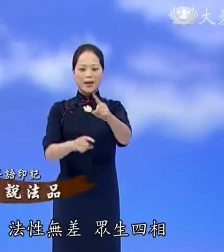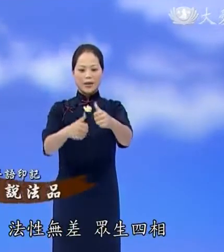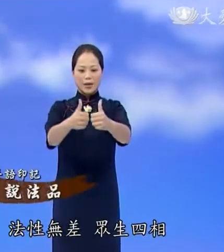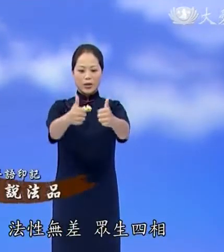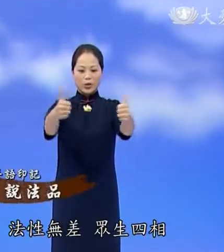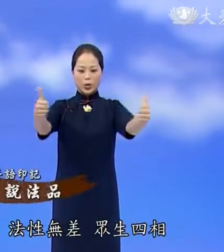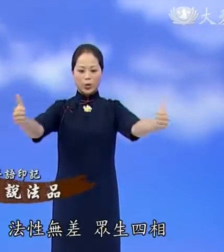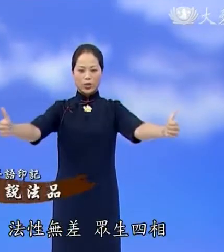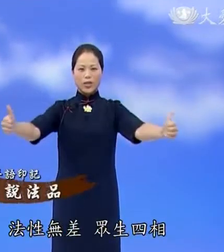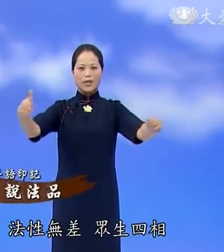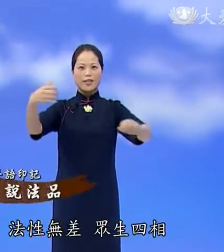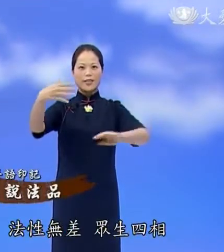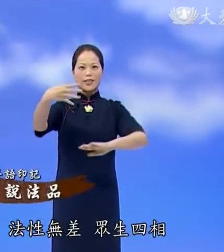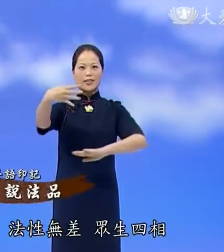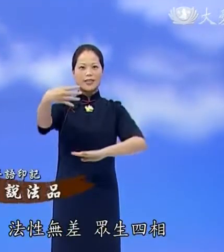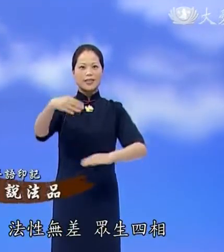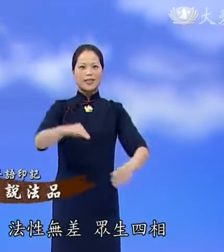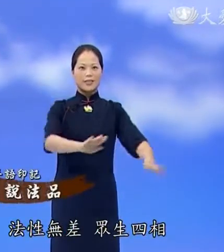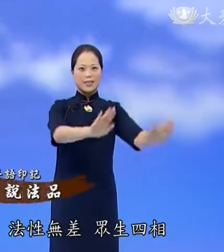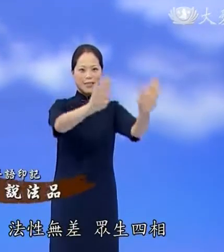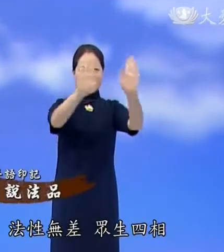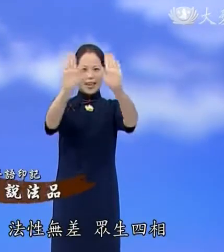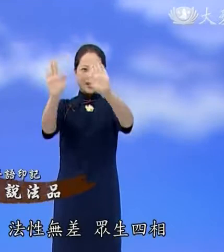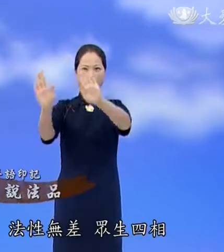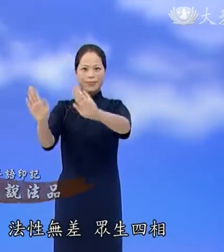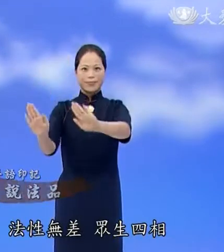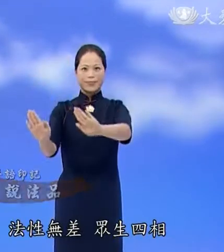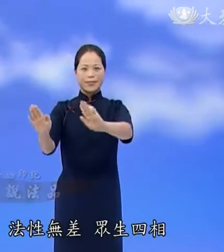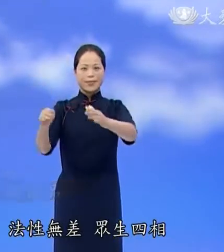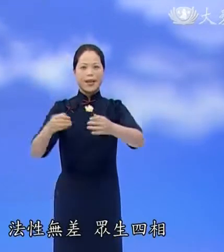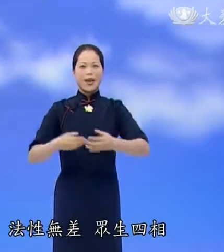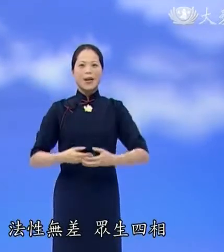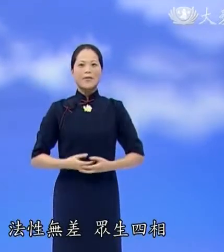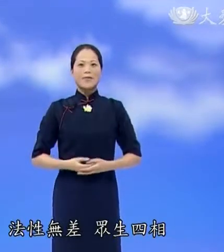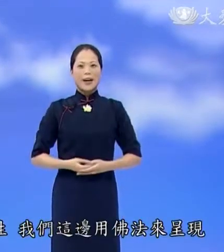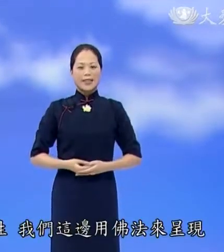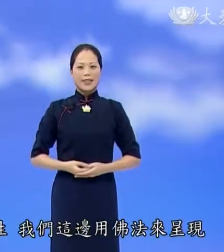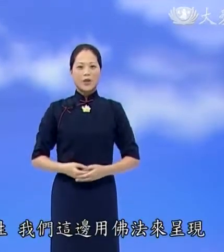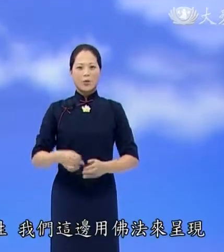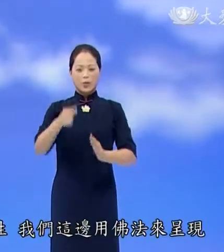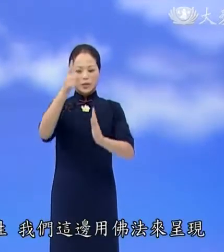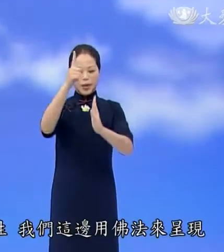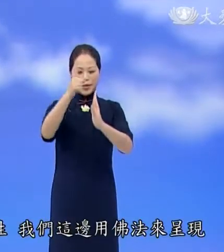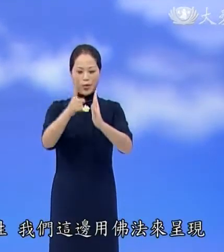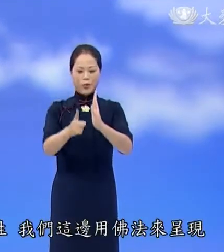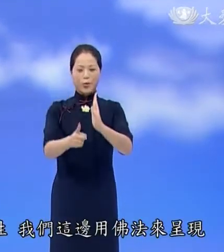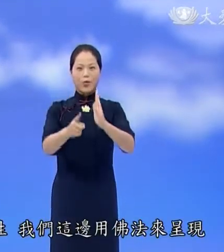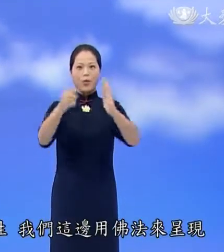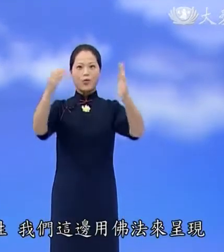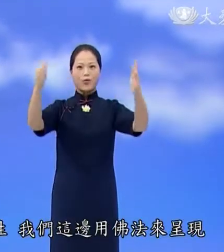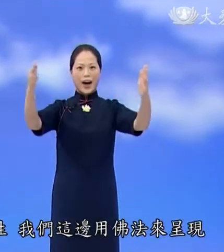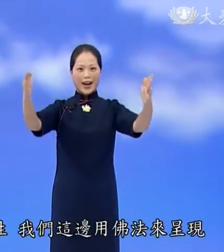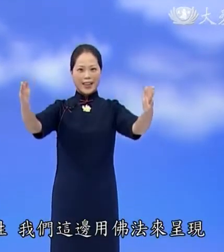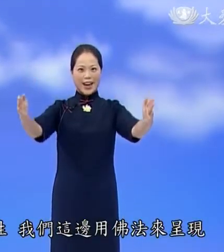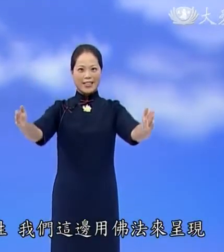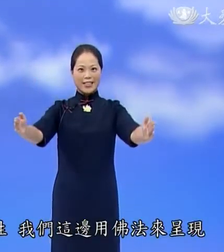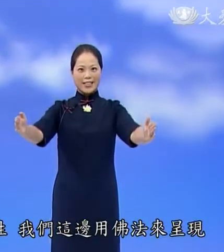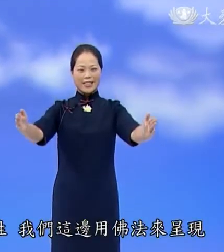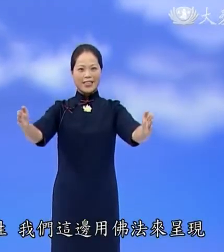差，众生四相。法性我们这边用佛法来呈